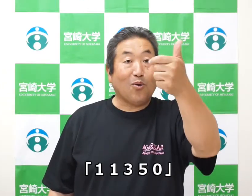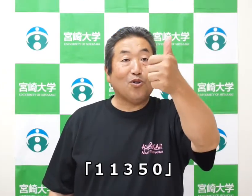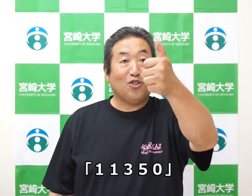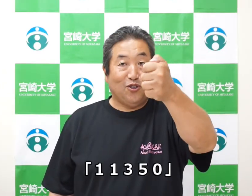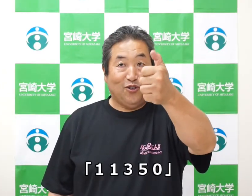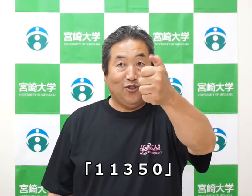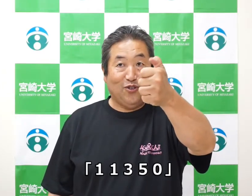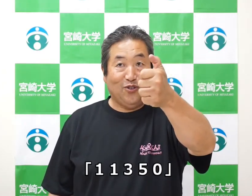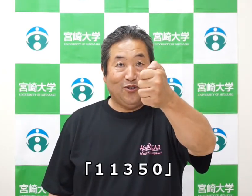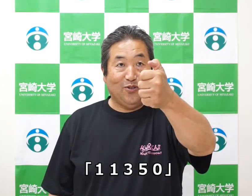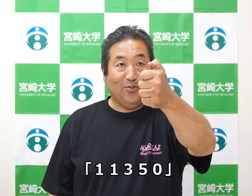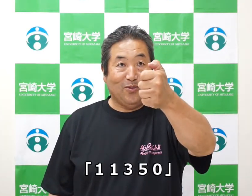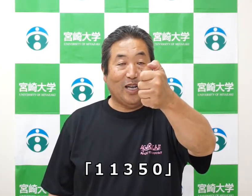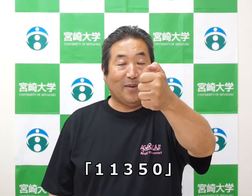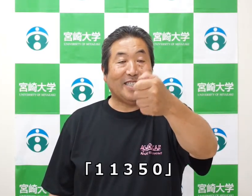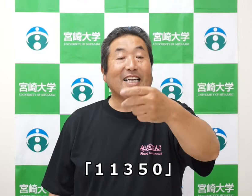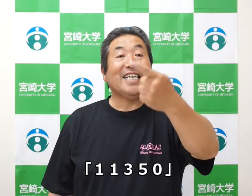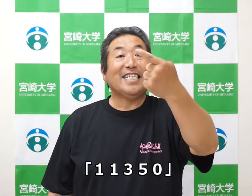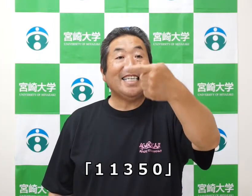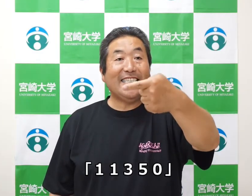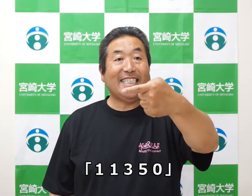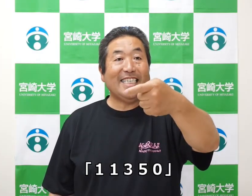1万1350、もう一回いきます。